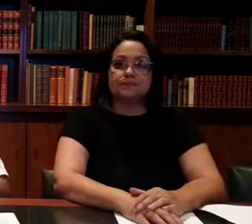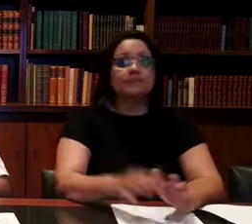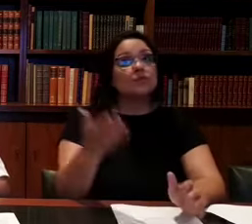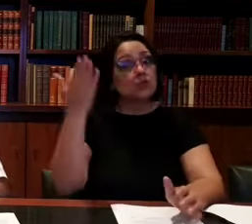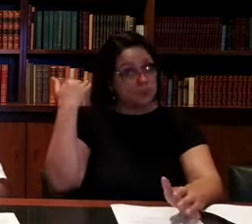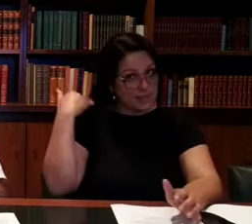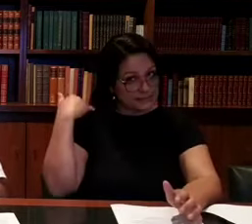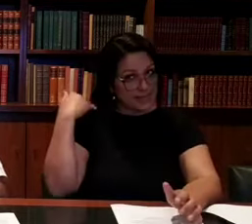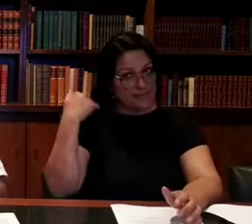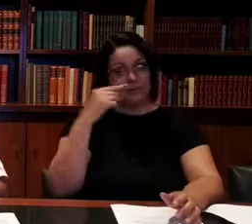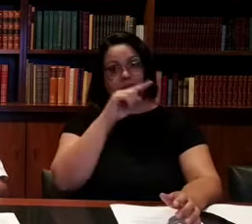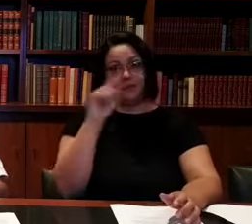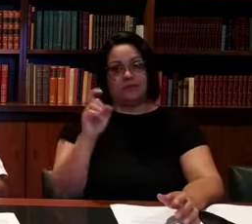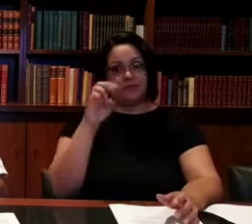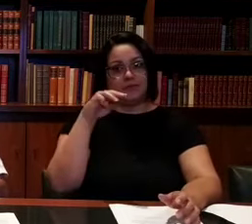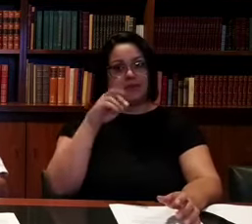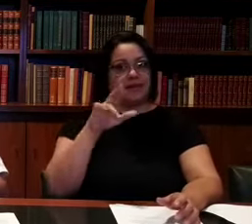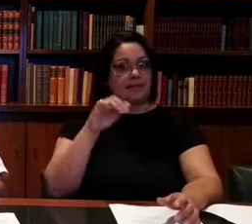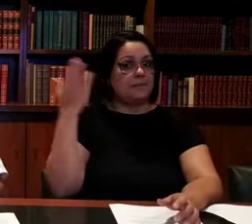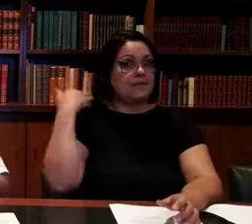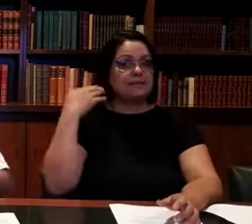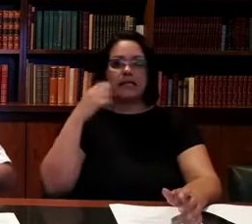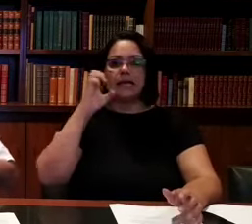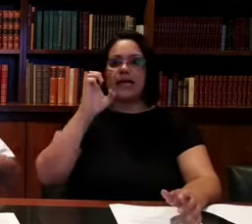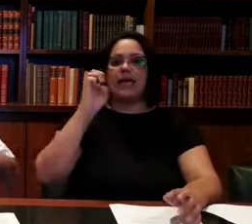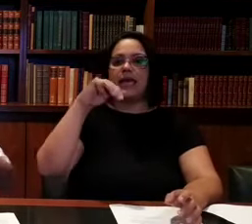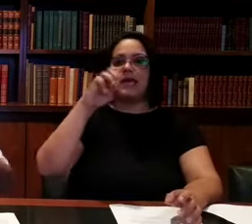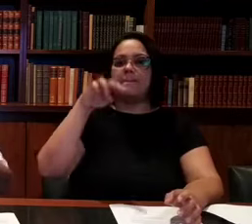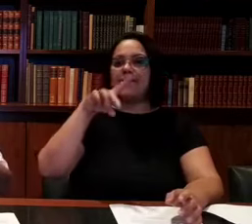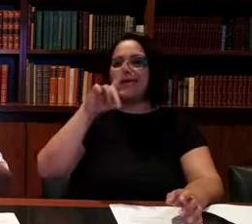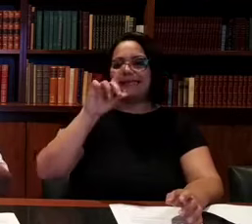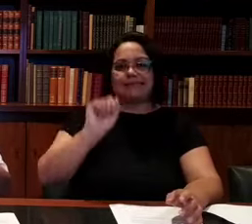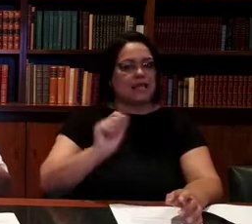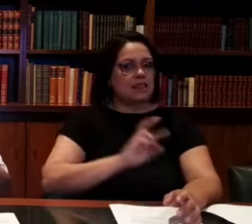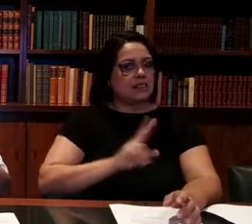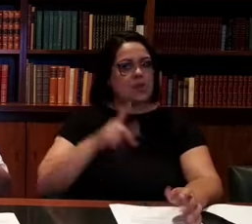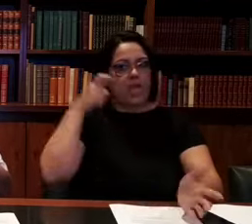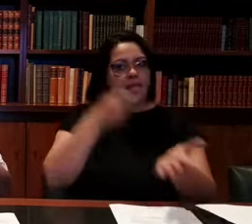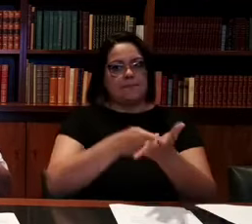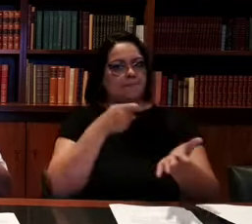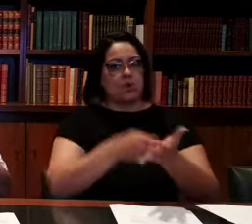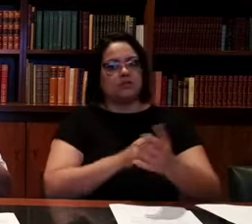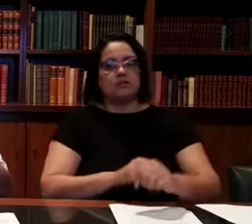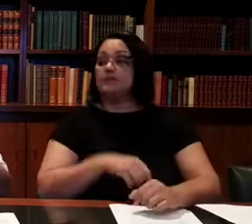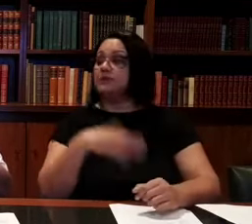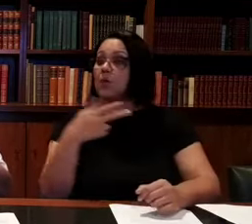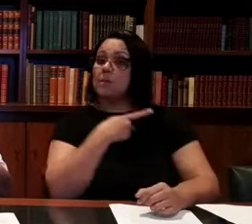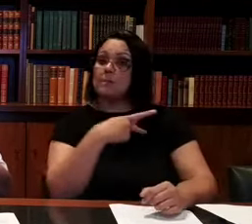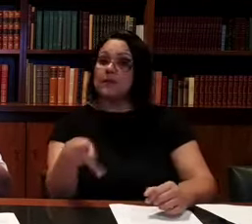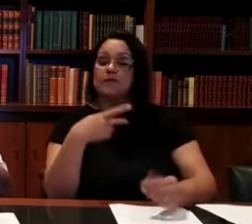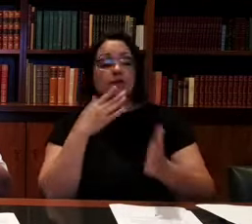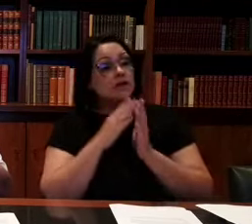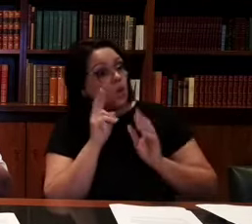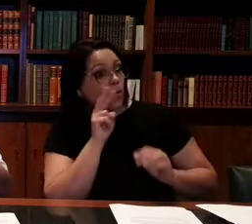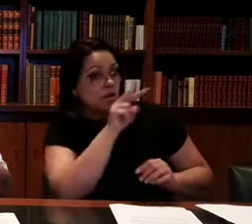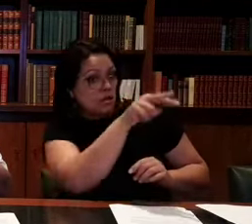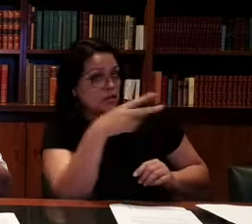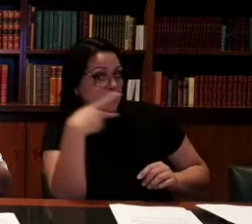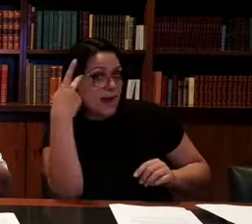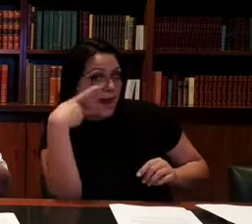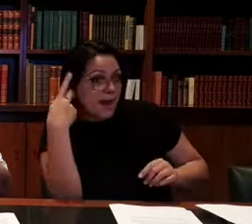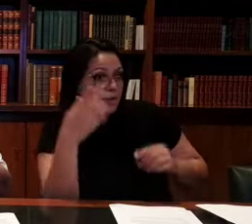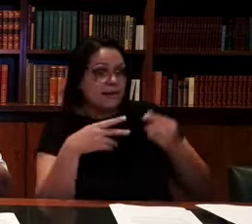Zé Maria se sabe disso a emenda não era impositiva então o que que o presidente fazia com a tua equipe né ficava olhando o parlamentar